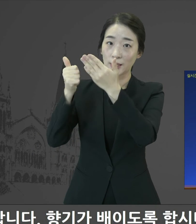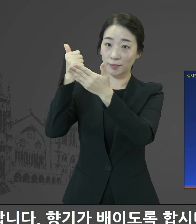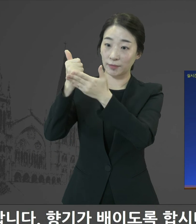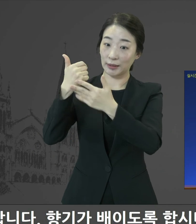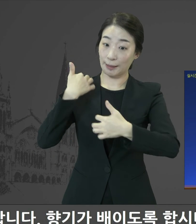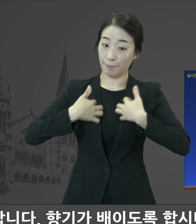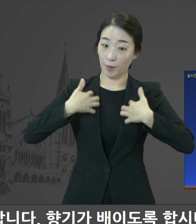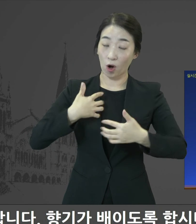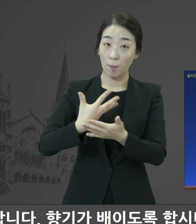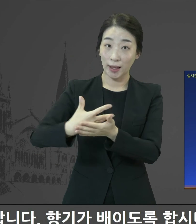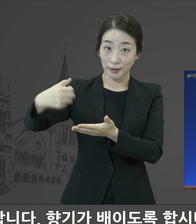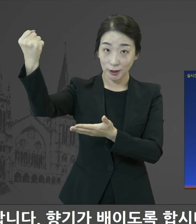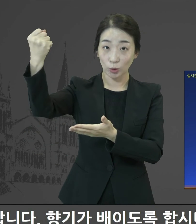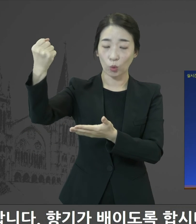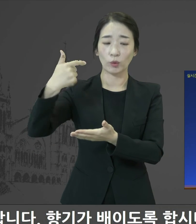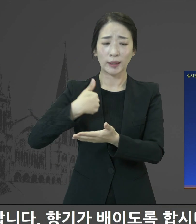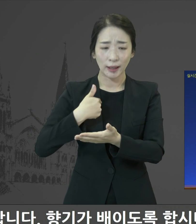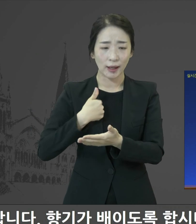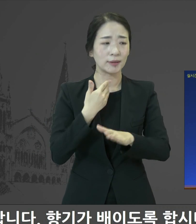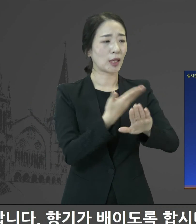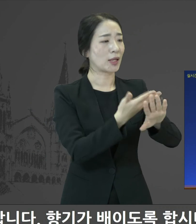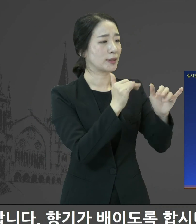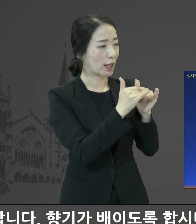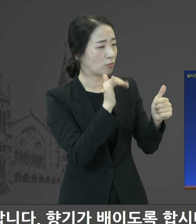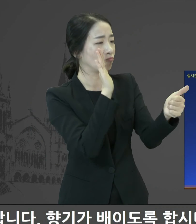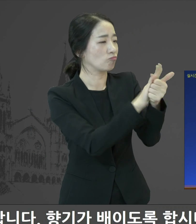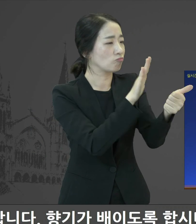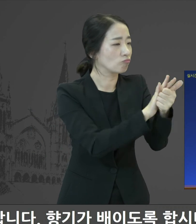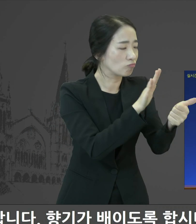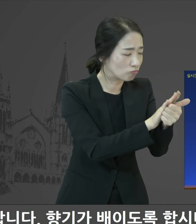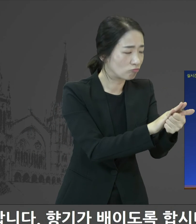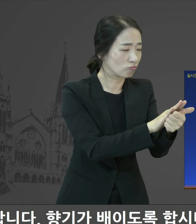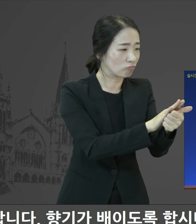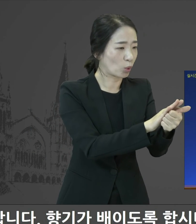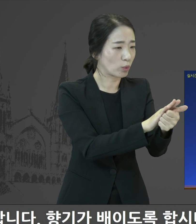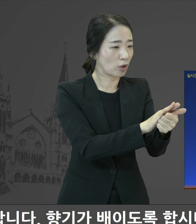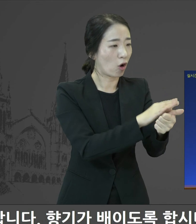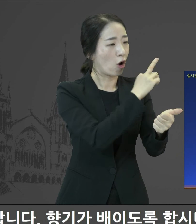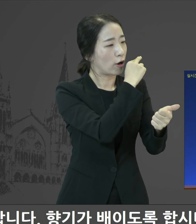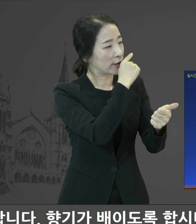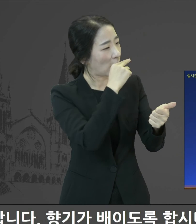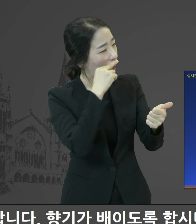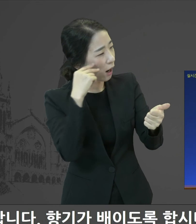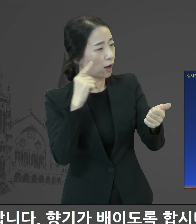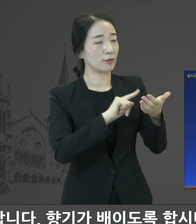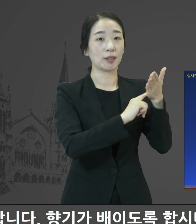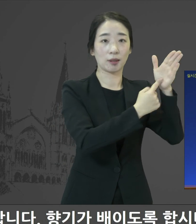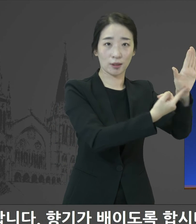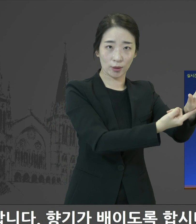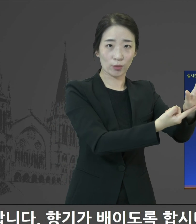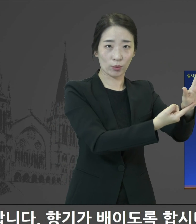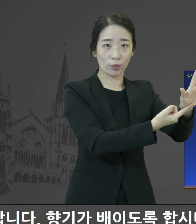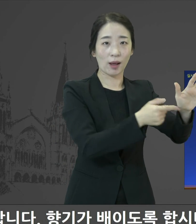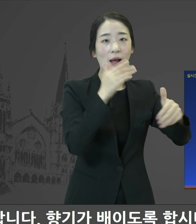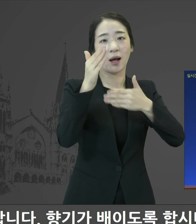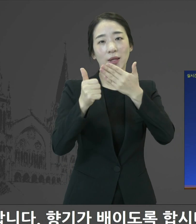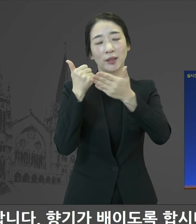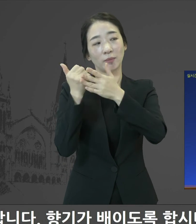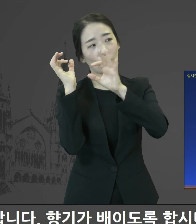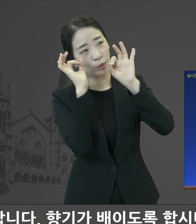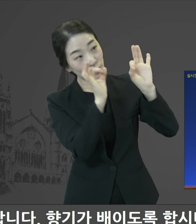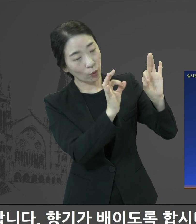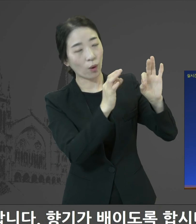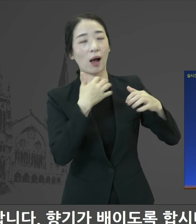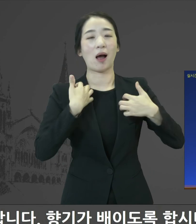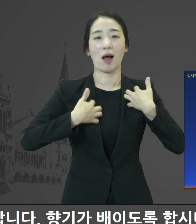우리가 돕고 우리가 함께 해주는 다른 사람도 우리 하나님께서 기뻐 받으시는 역사가 일어날